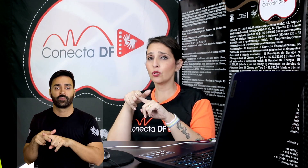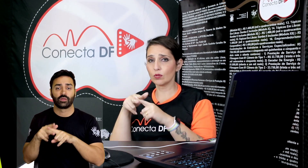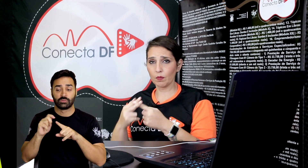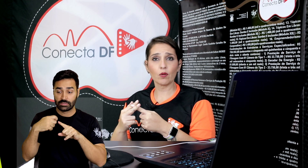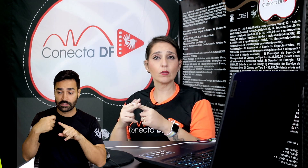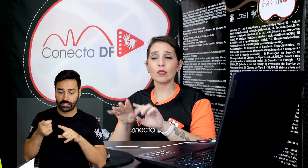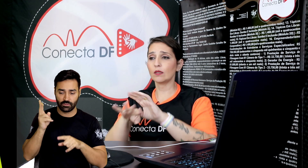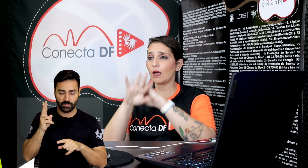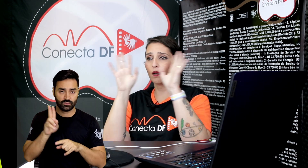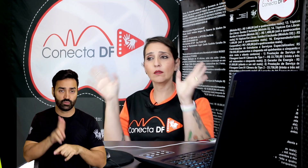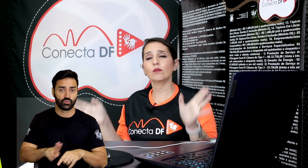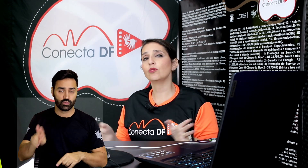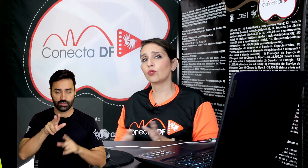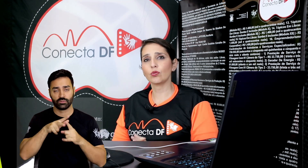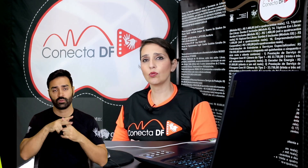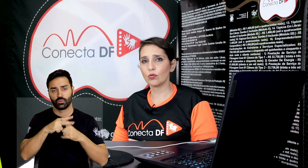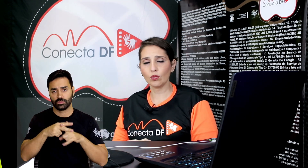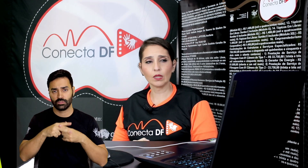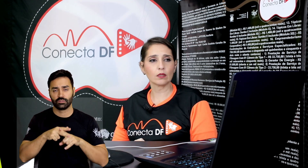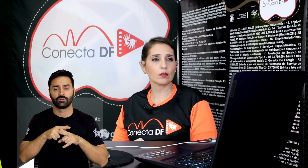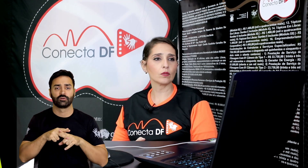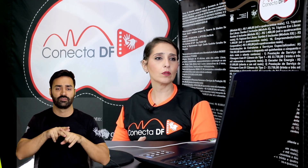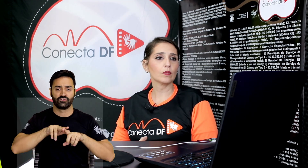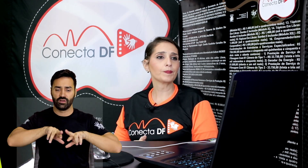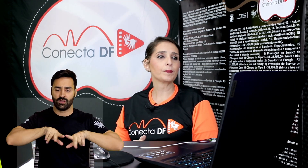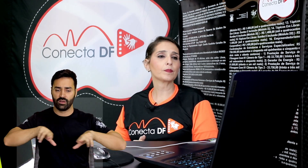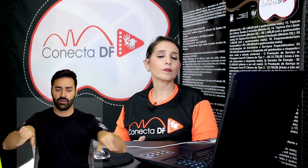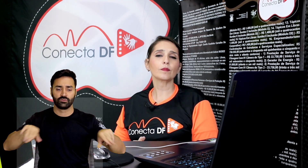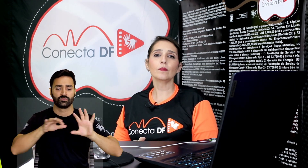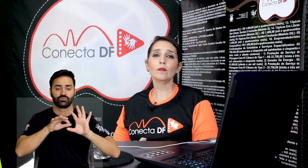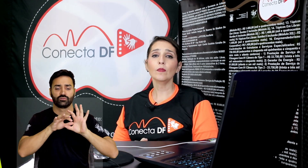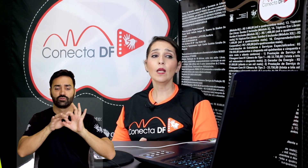sinal que a gente usa para consertar em todos os contextos.